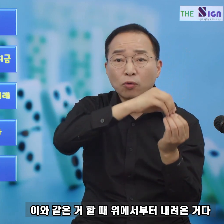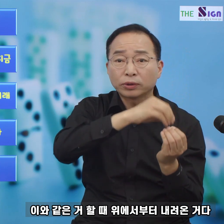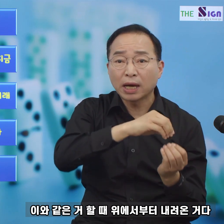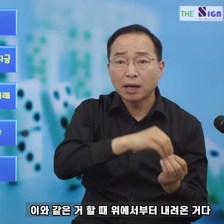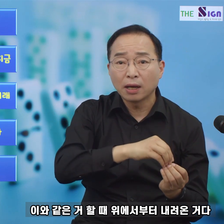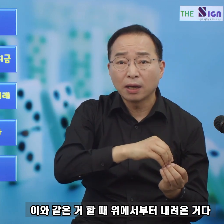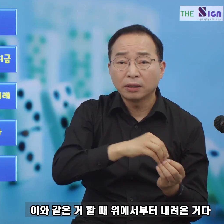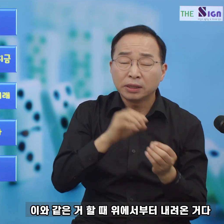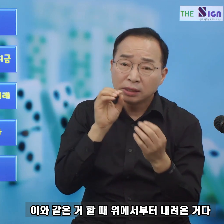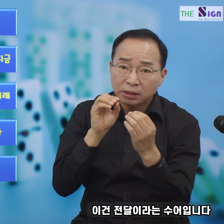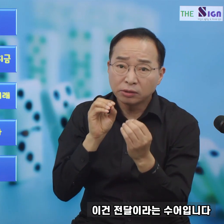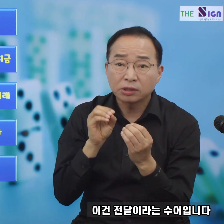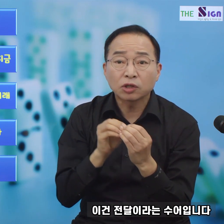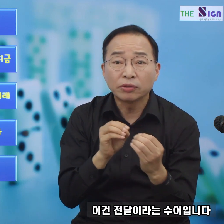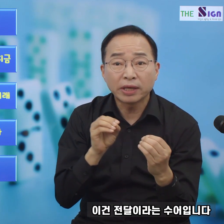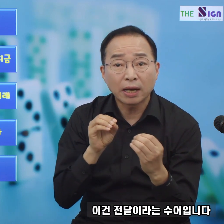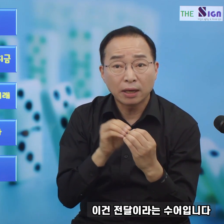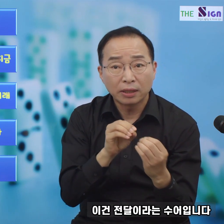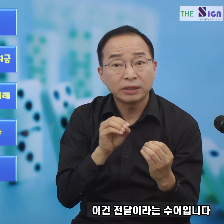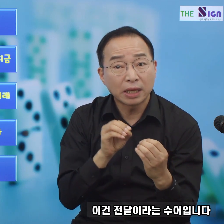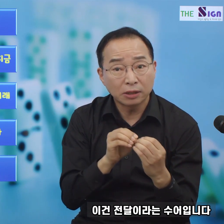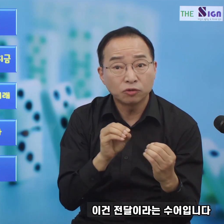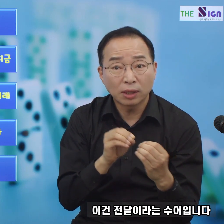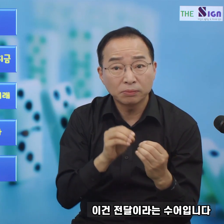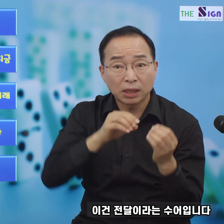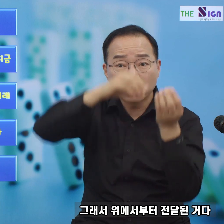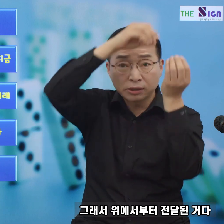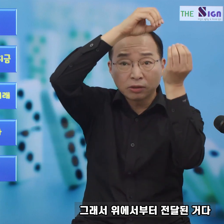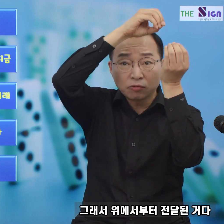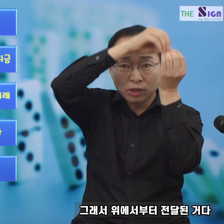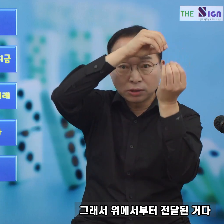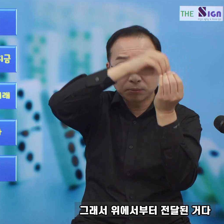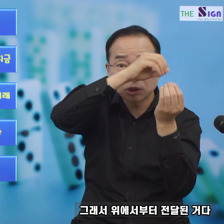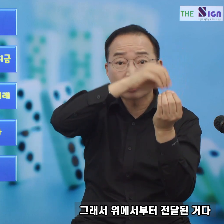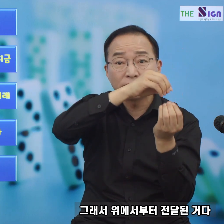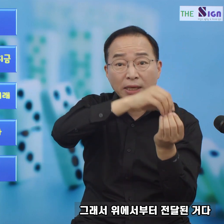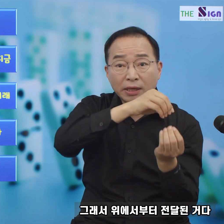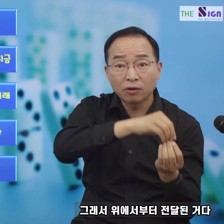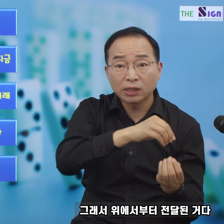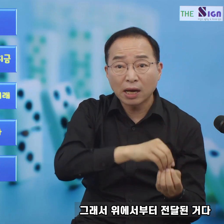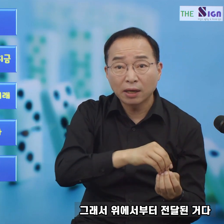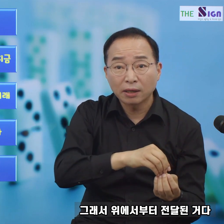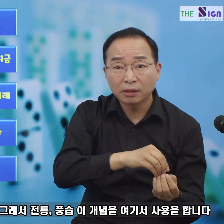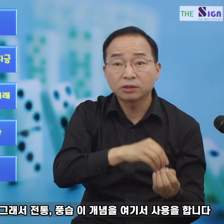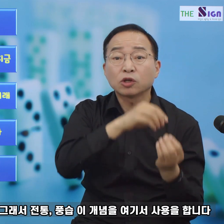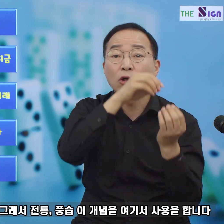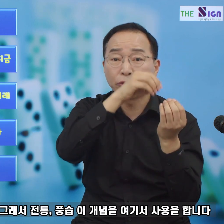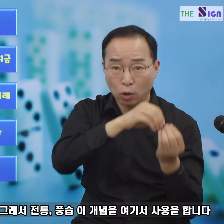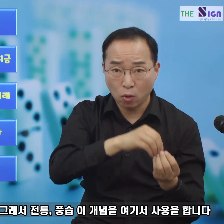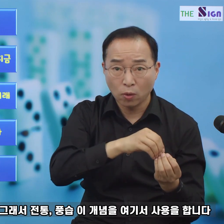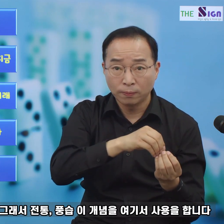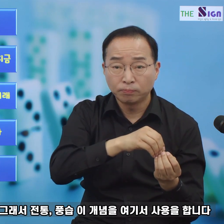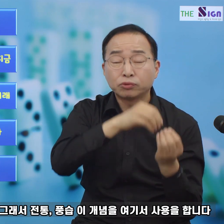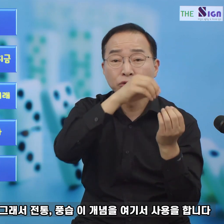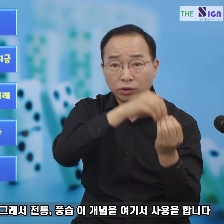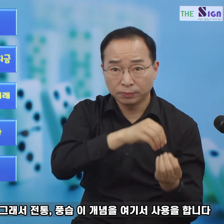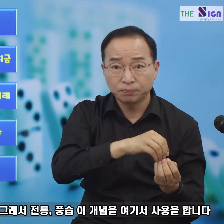거다. 이건 이제 전달이라는 수화입니다. 그래서 위에서부터 전달된 거다. 그래서 전통, 풍습,